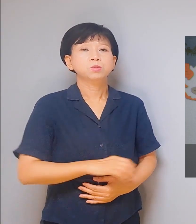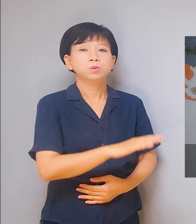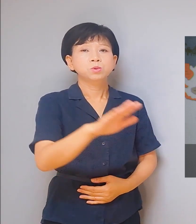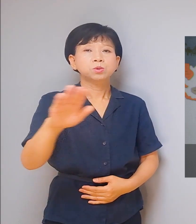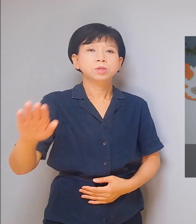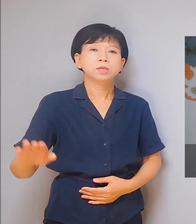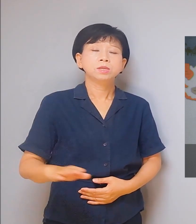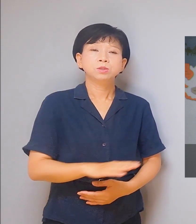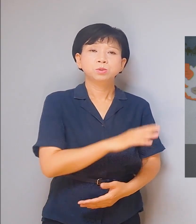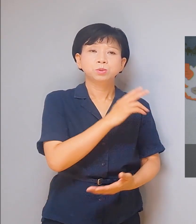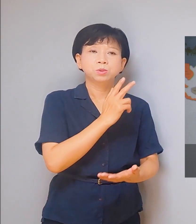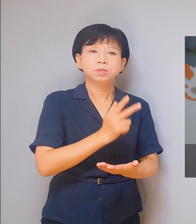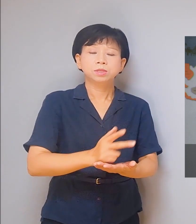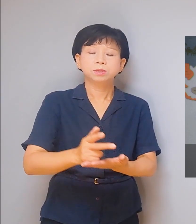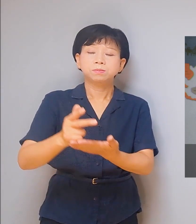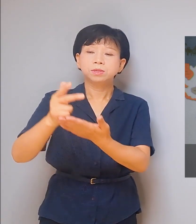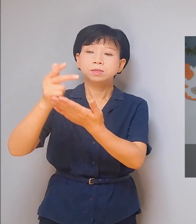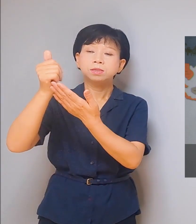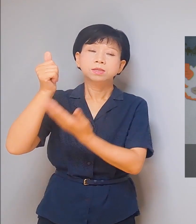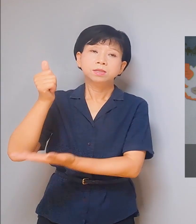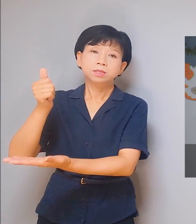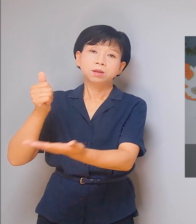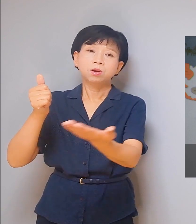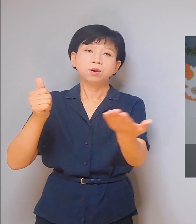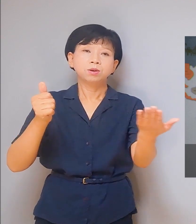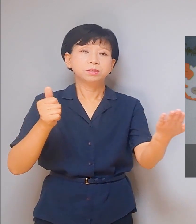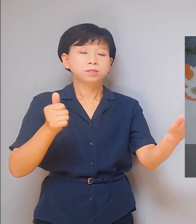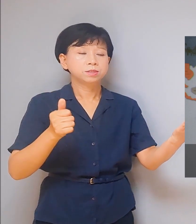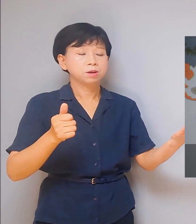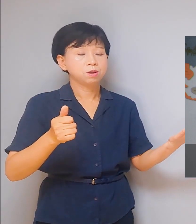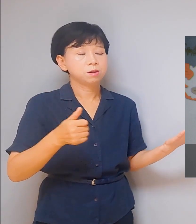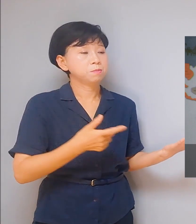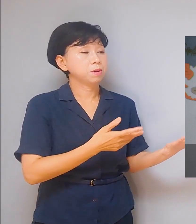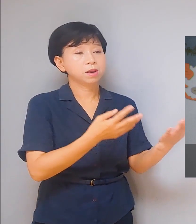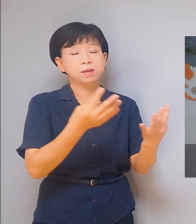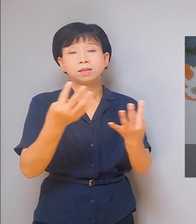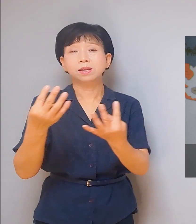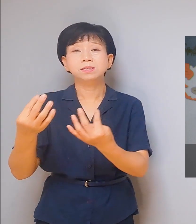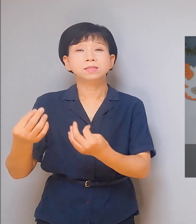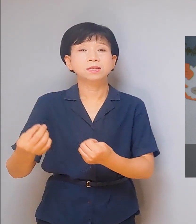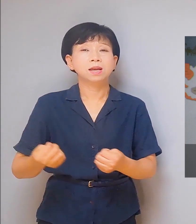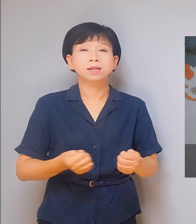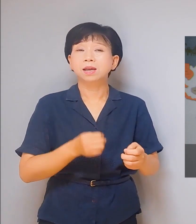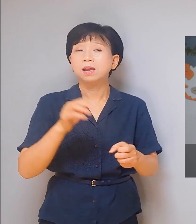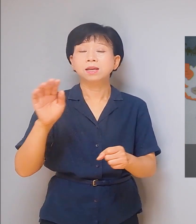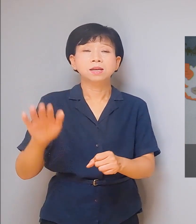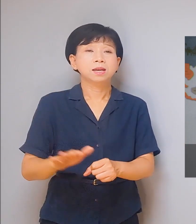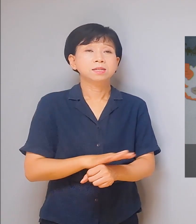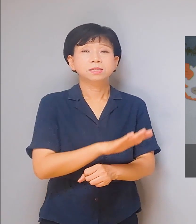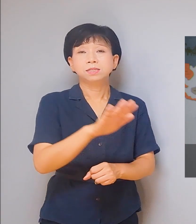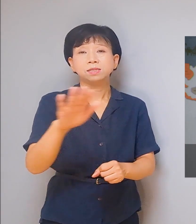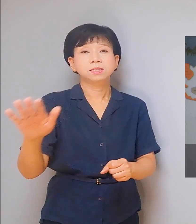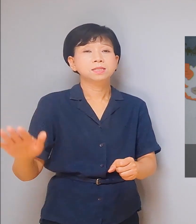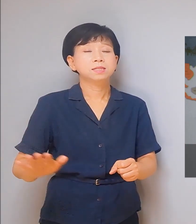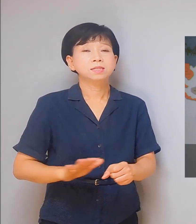창조하신 우리 주님이 너를 얼마나